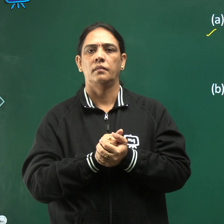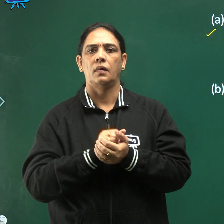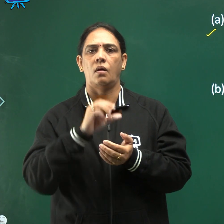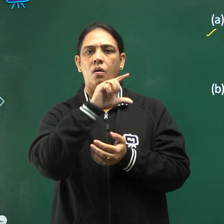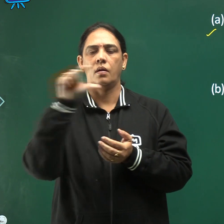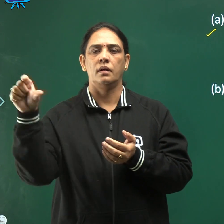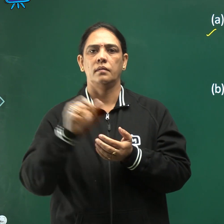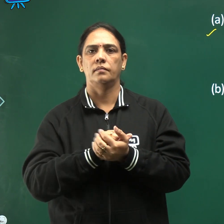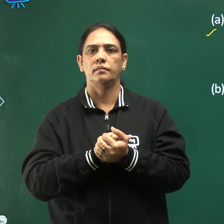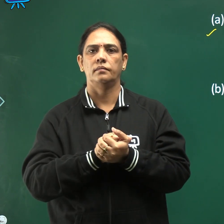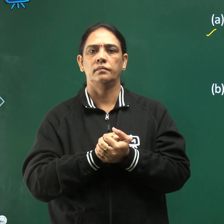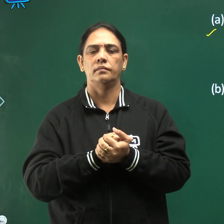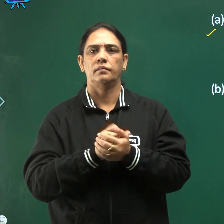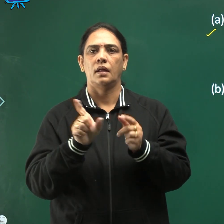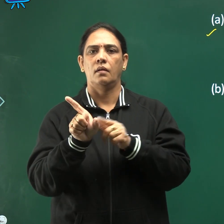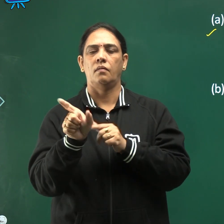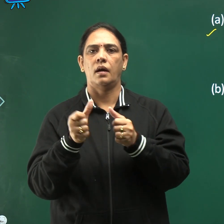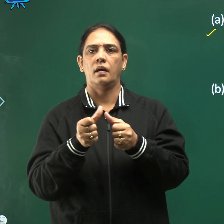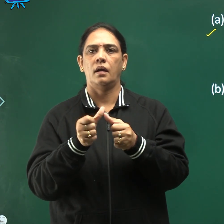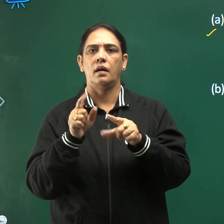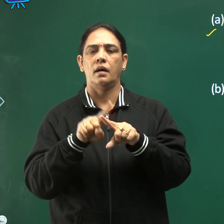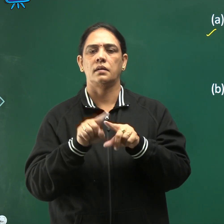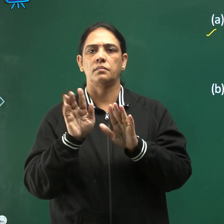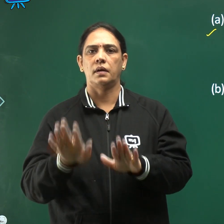तथा वाई अक्ष पर